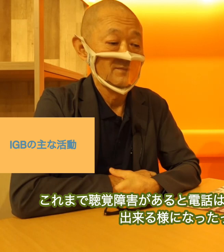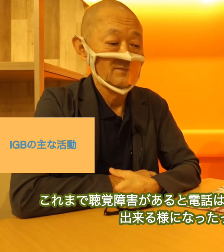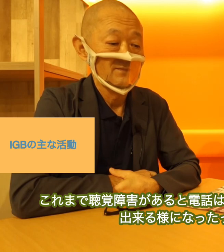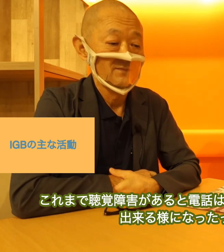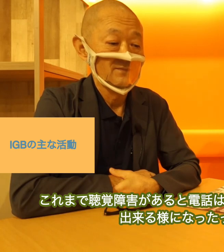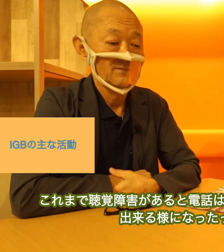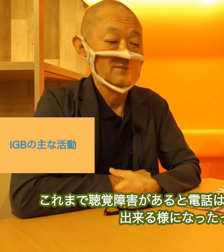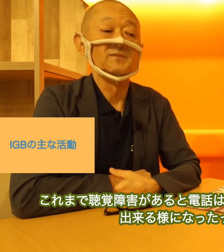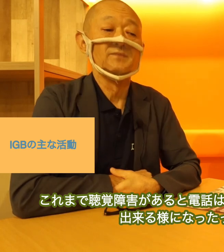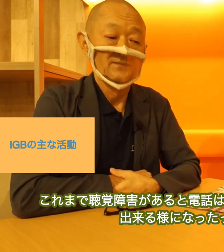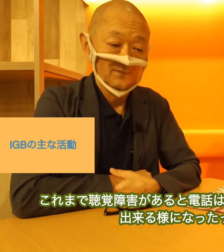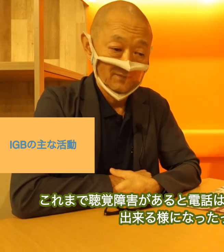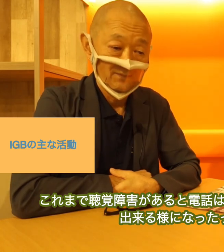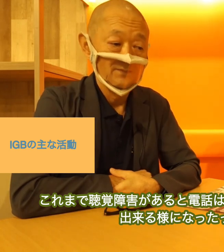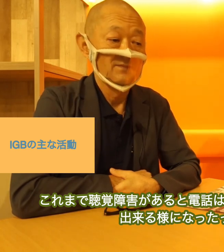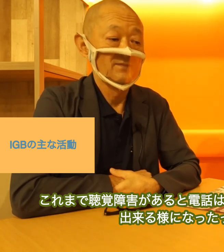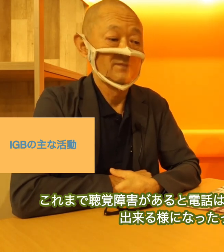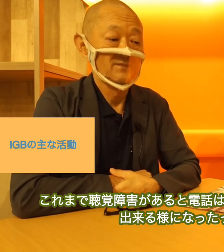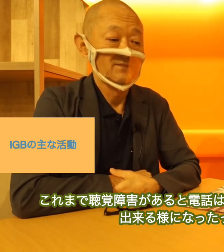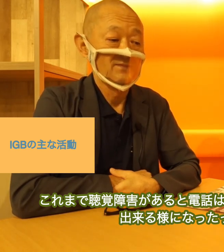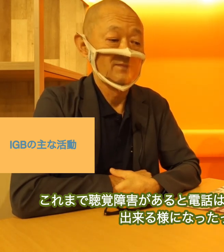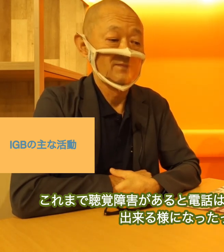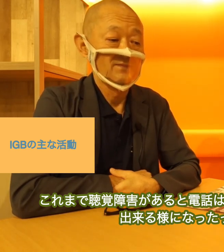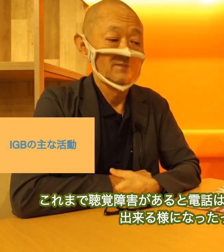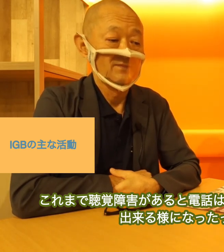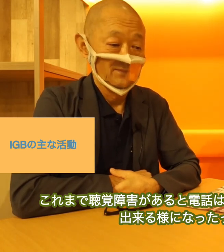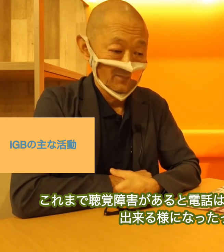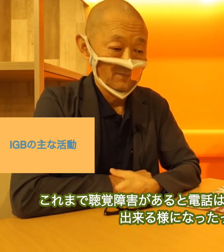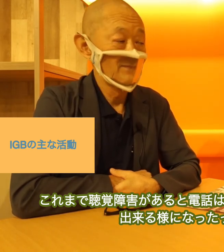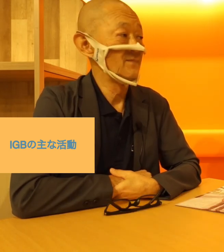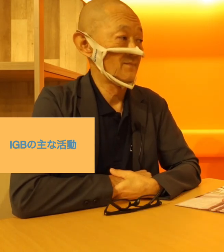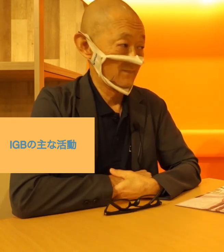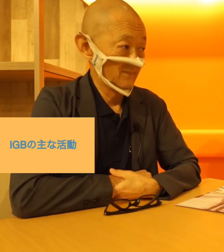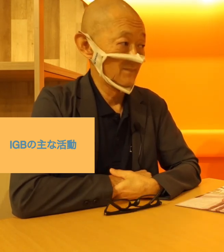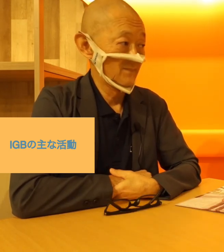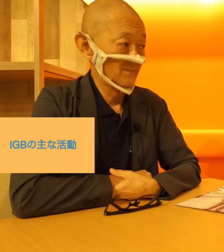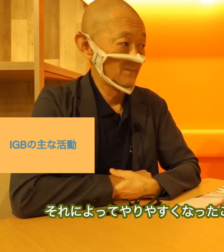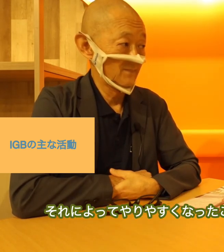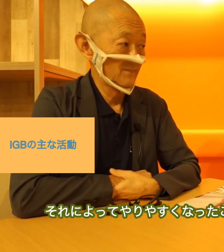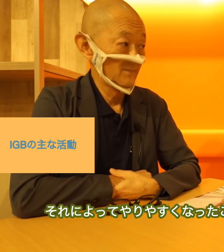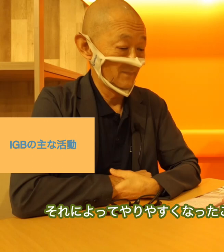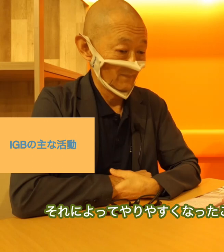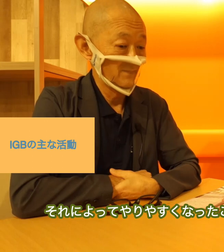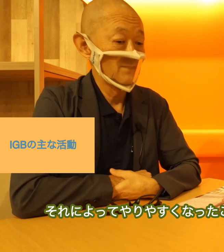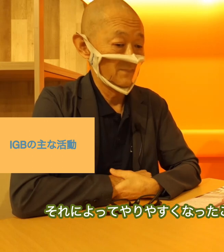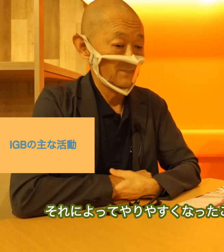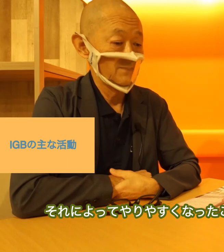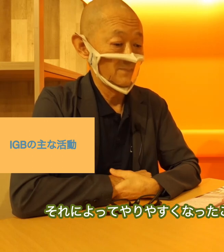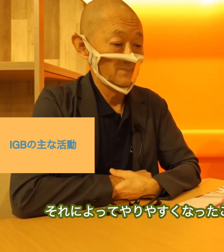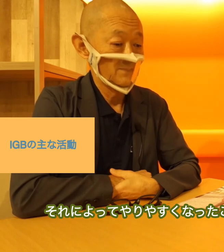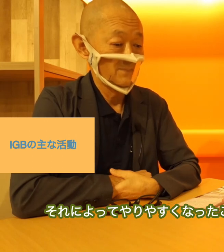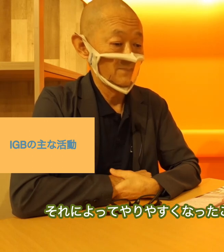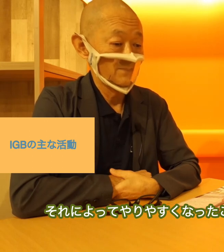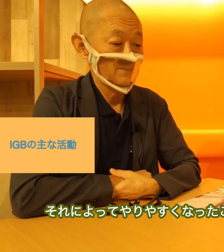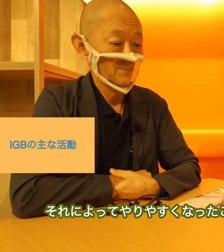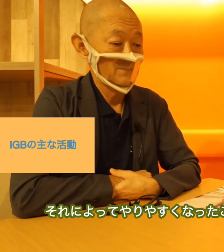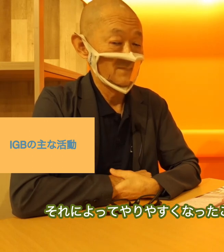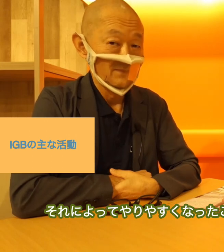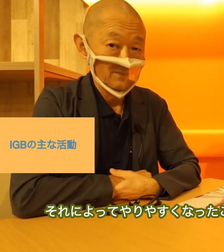けれど、できるようになったということで、何かそれによってやりやすくなったこととか